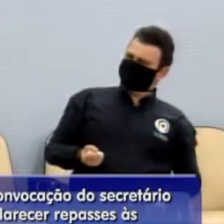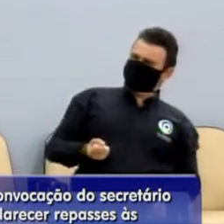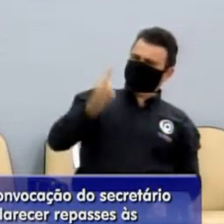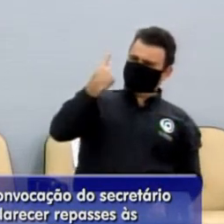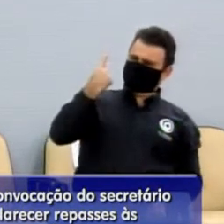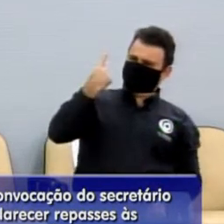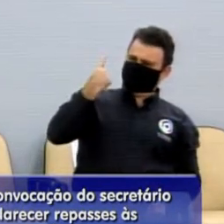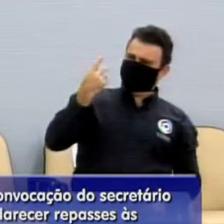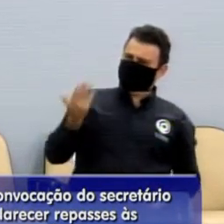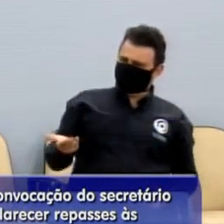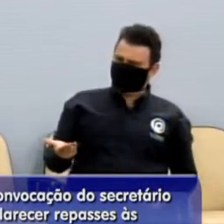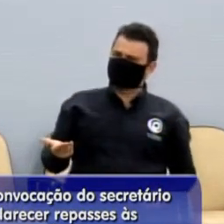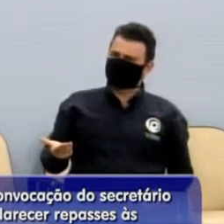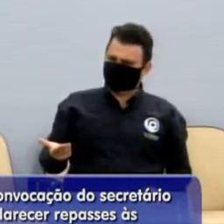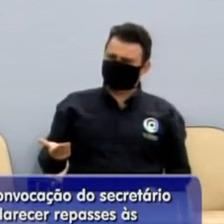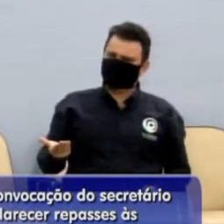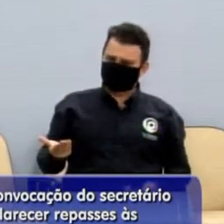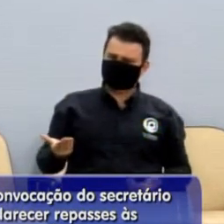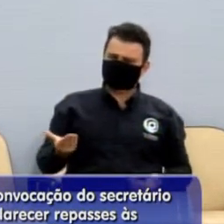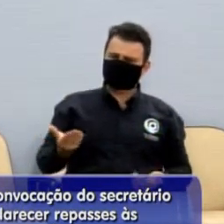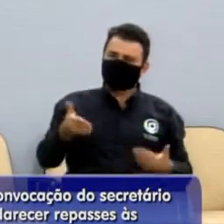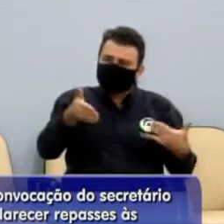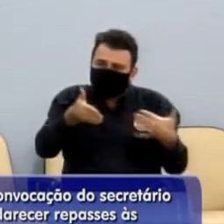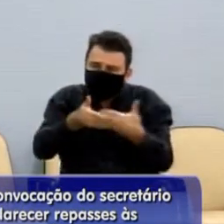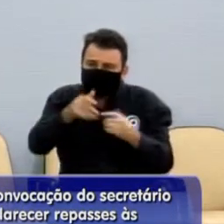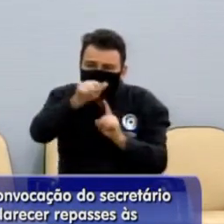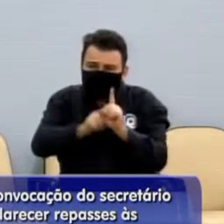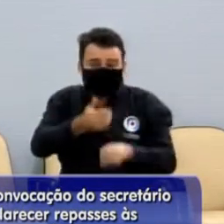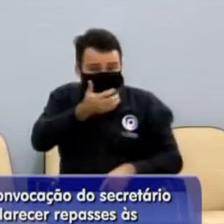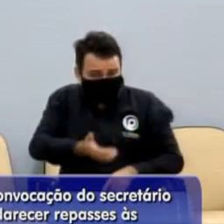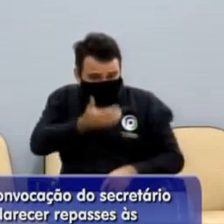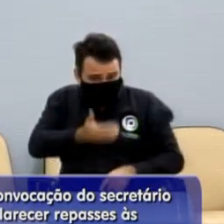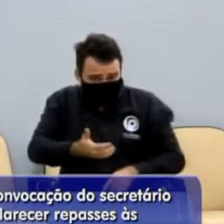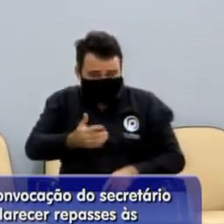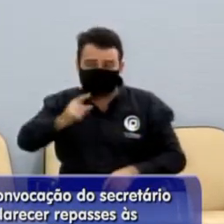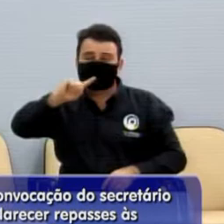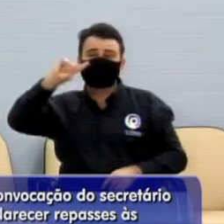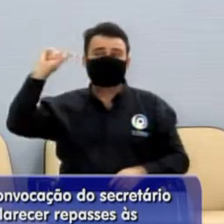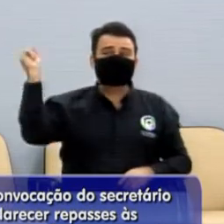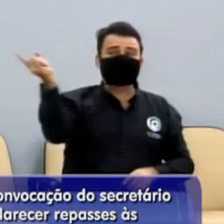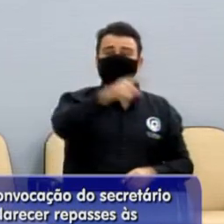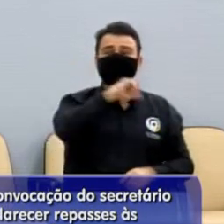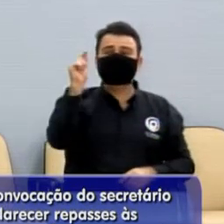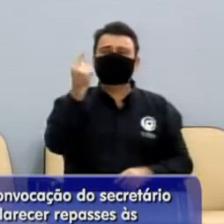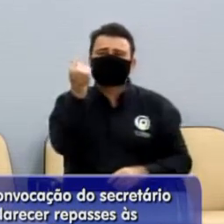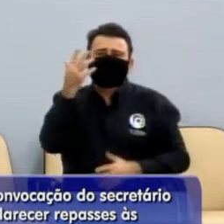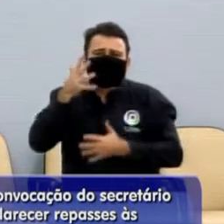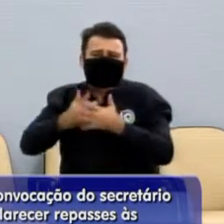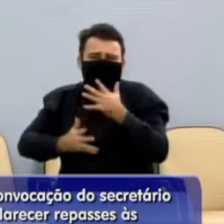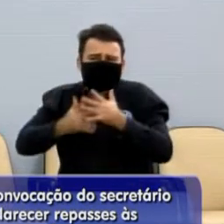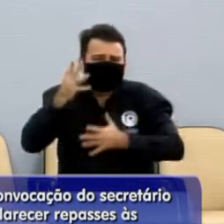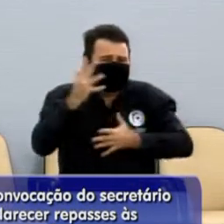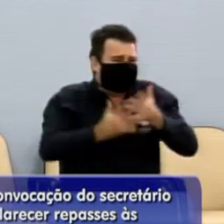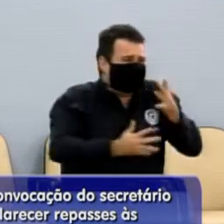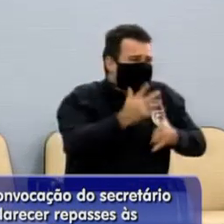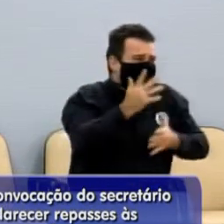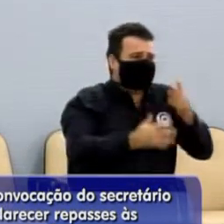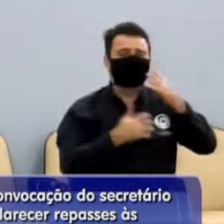muito estranho o final de ano, em que todo mundo passou dificuldade, em